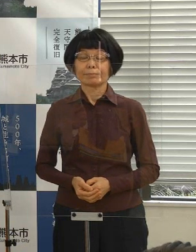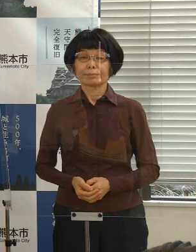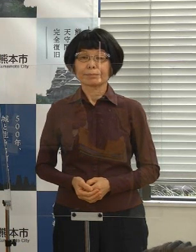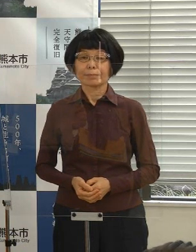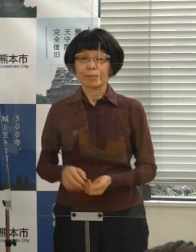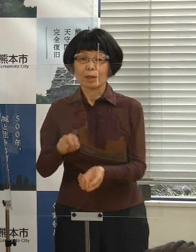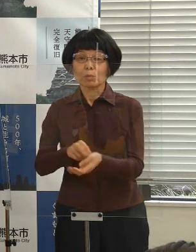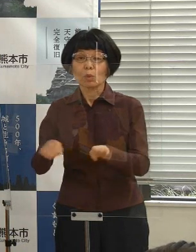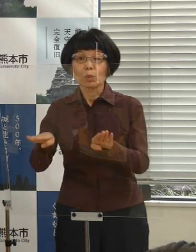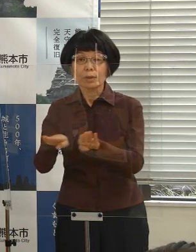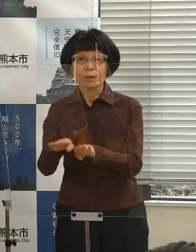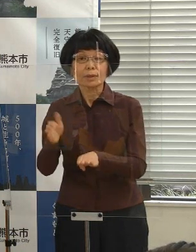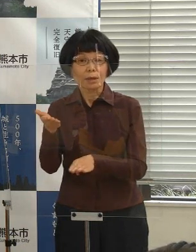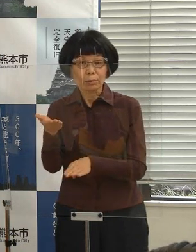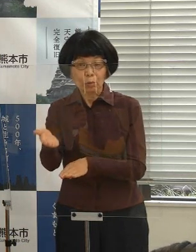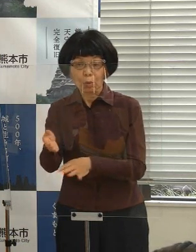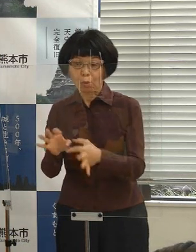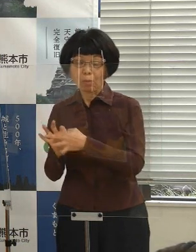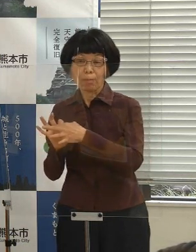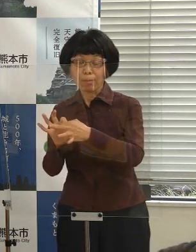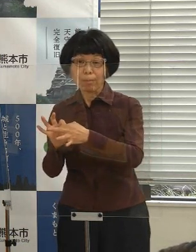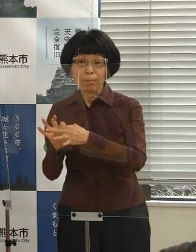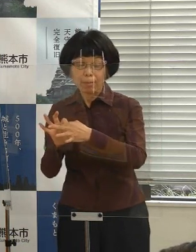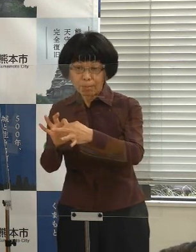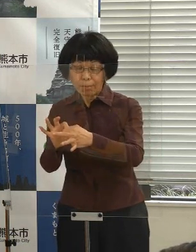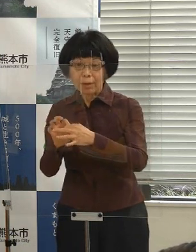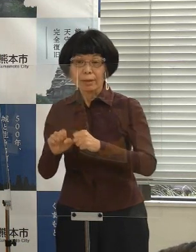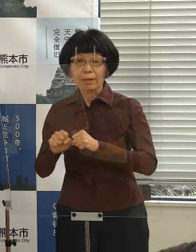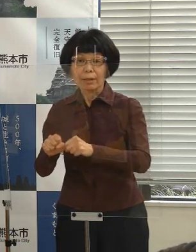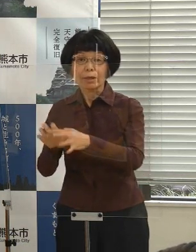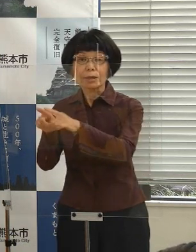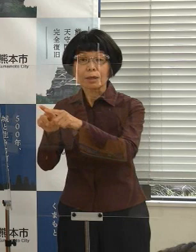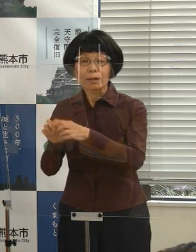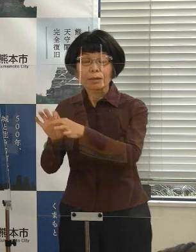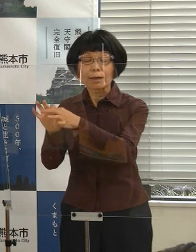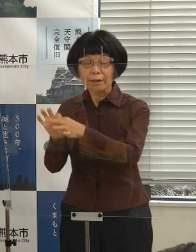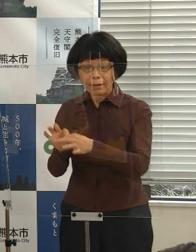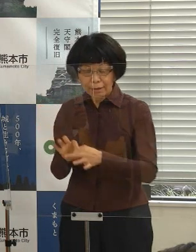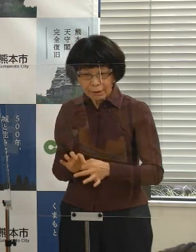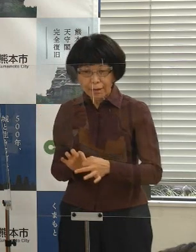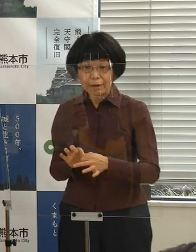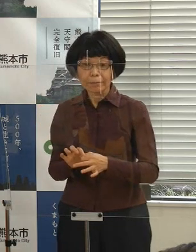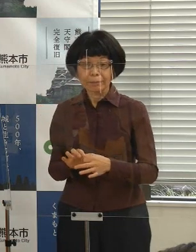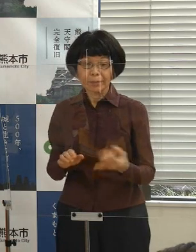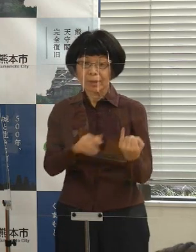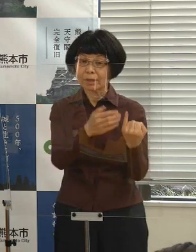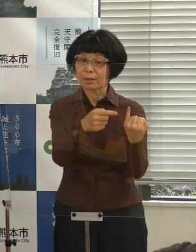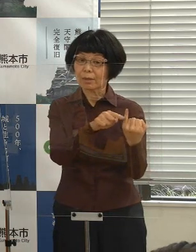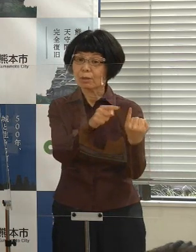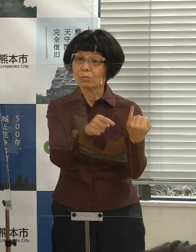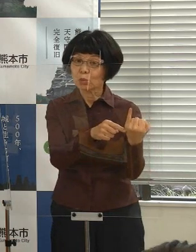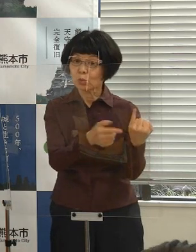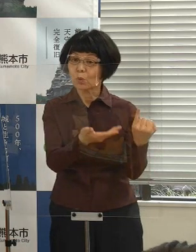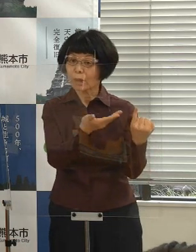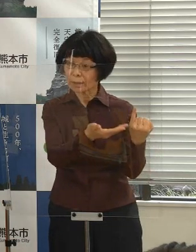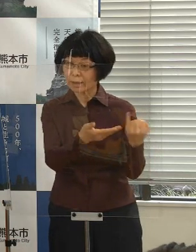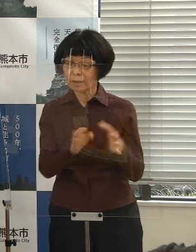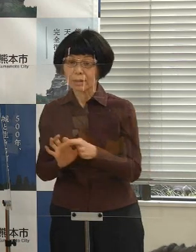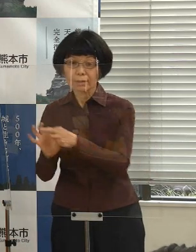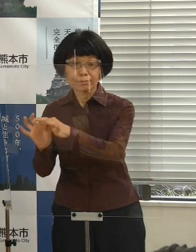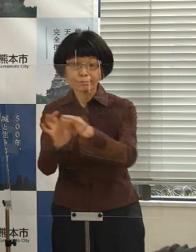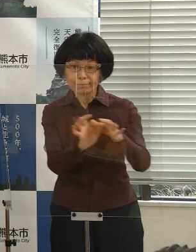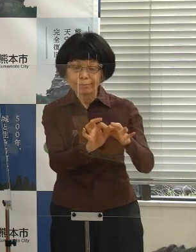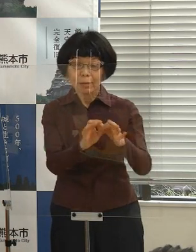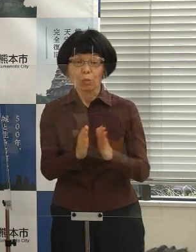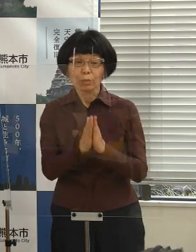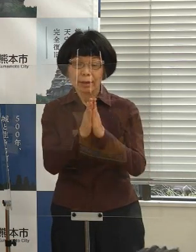りコミュニケーションを取りながら、そういうことをぜひですね、この妊婦の方にお伝えいただくようにということで、今担当